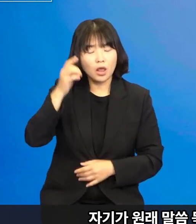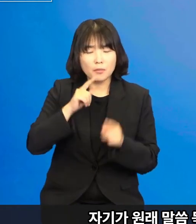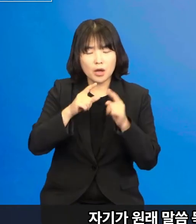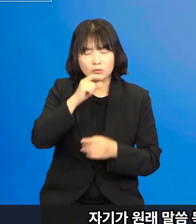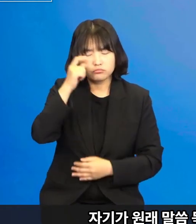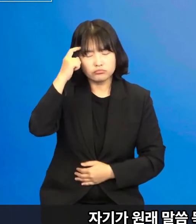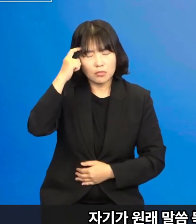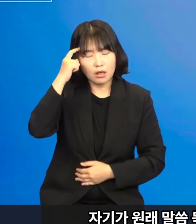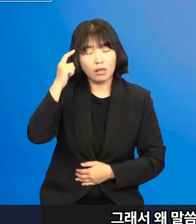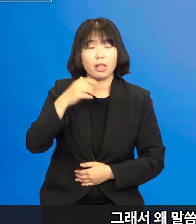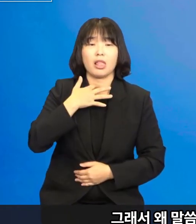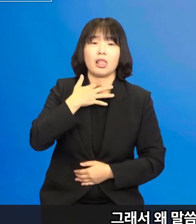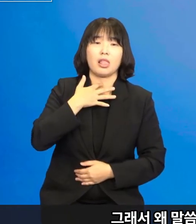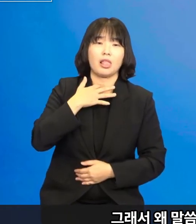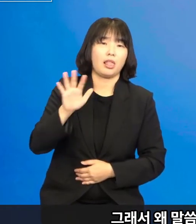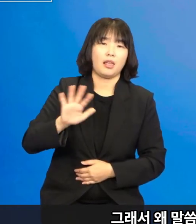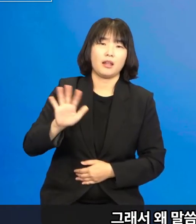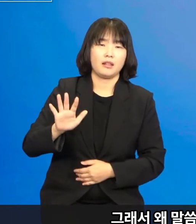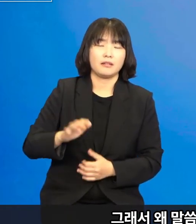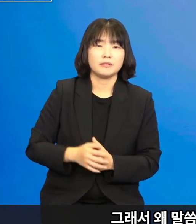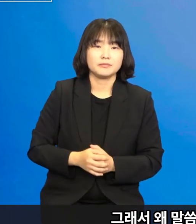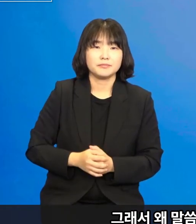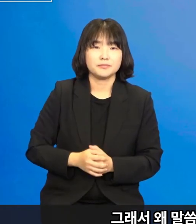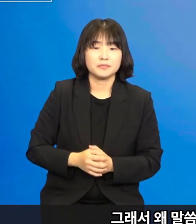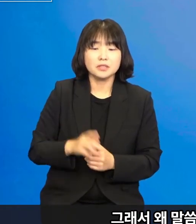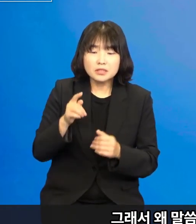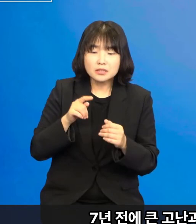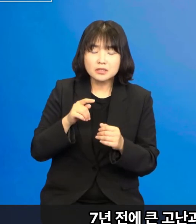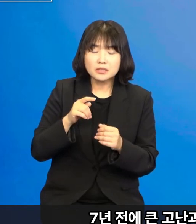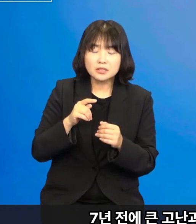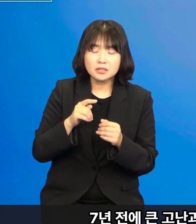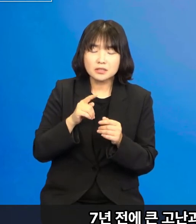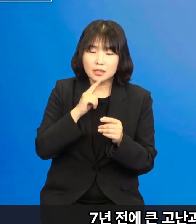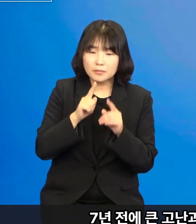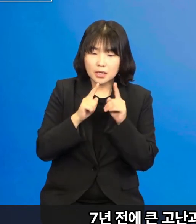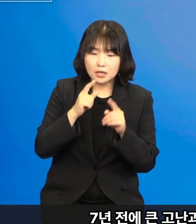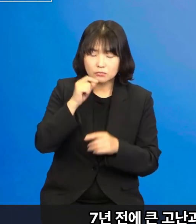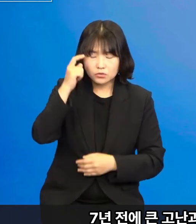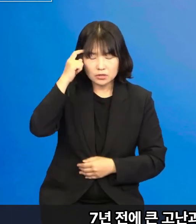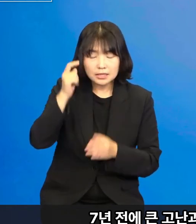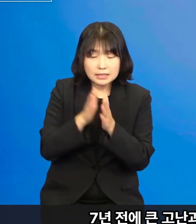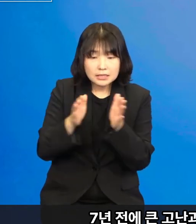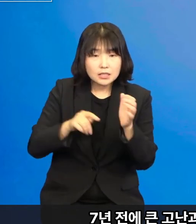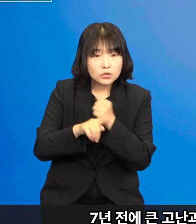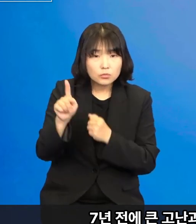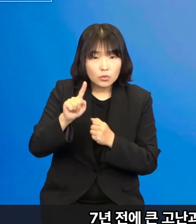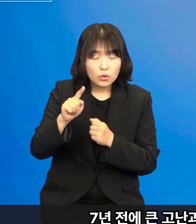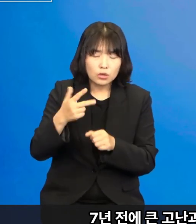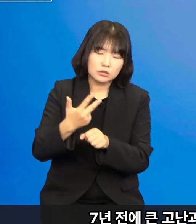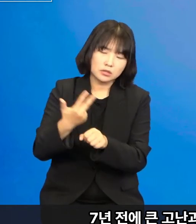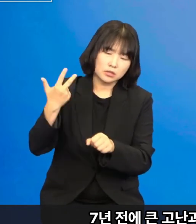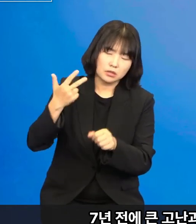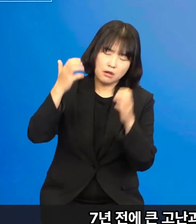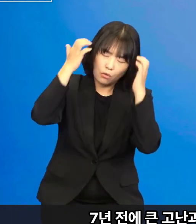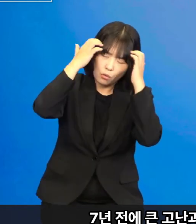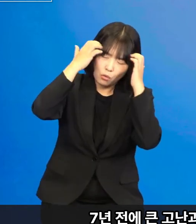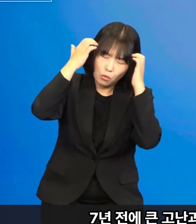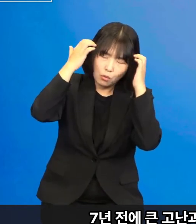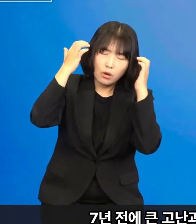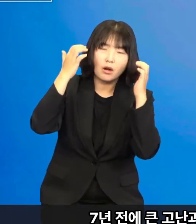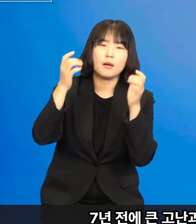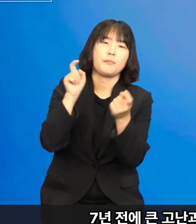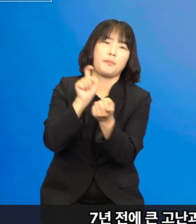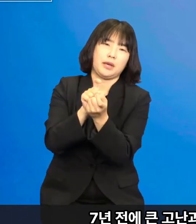묵상하는 사람이 아니었대요. 그래서 왜 말씀 묵상을 하게 되었느냐? 7년 전에 큰 고난과 시험을 당했어요. 7년